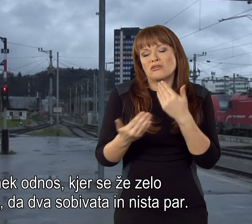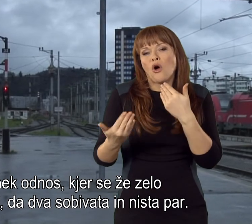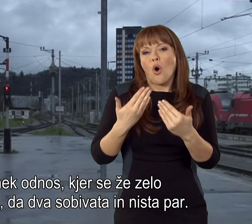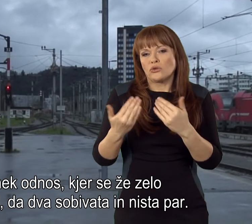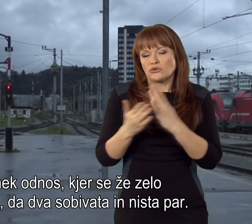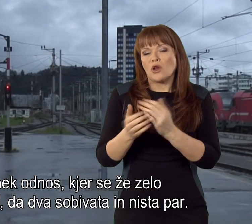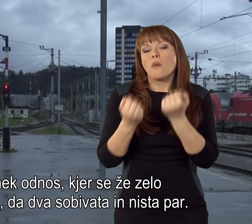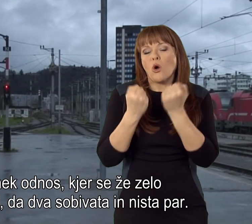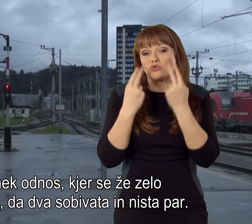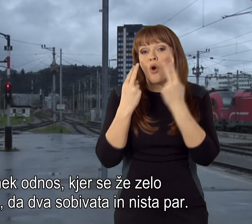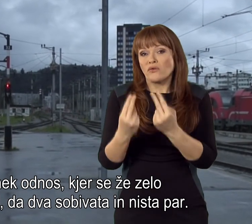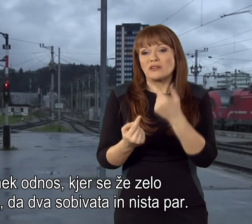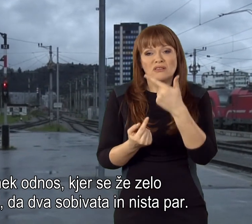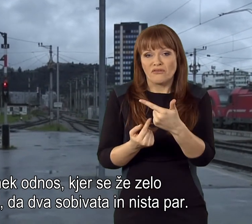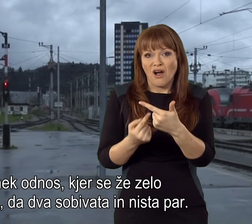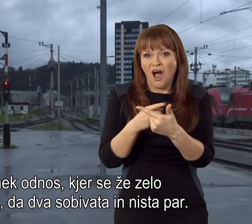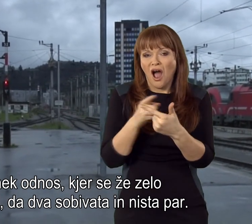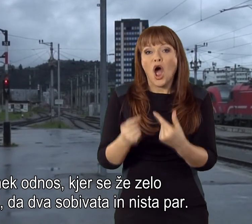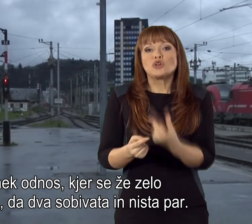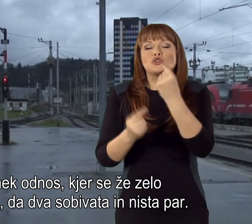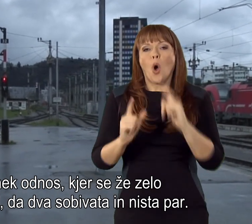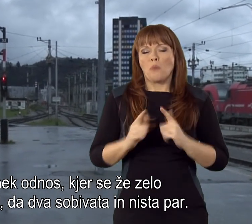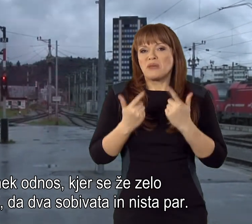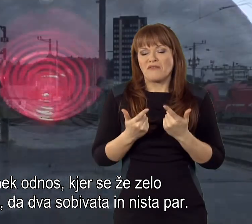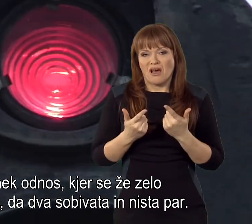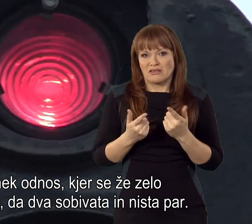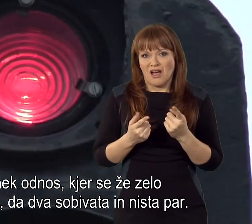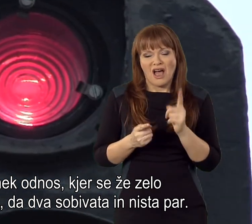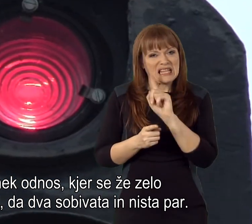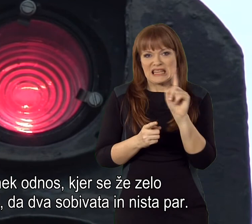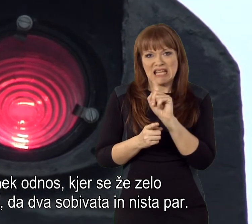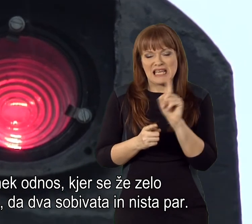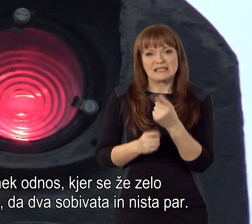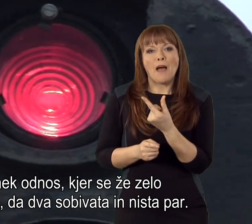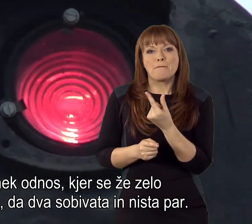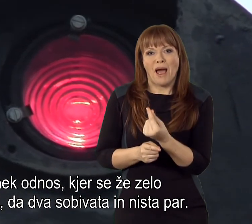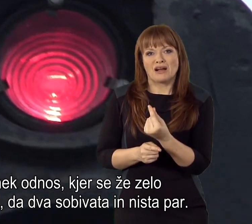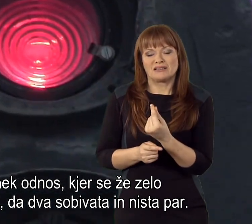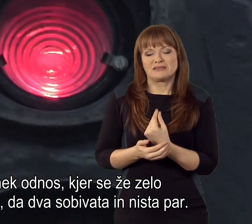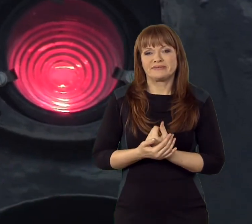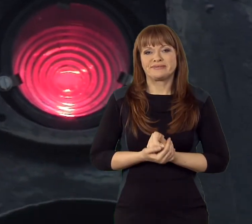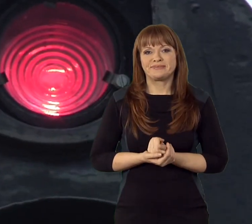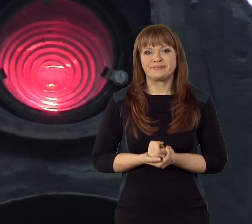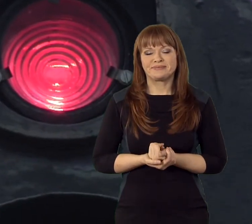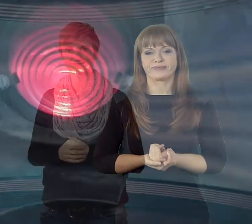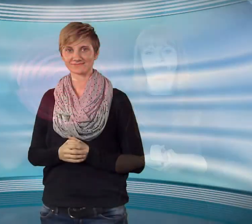nek odnos, kjer se zelo močno vidi, da dva sobivata in nista par.